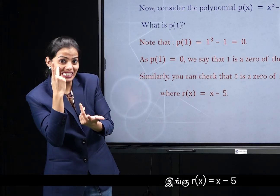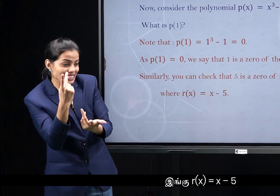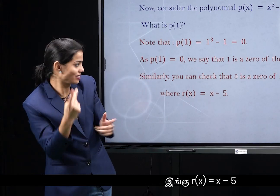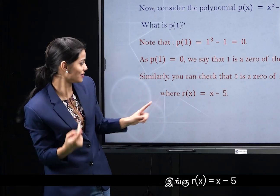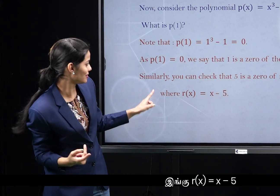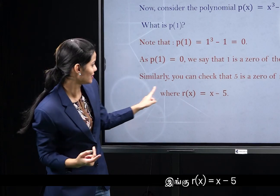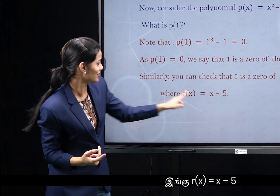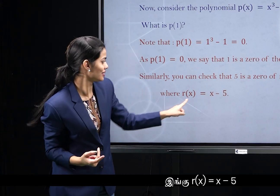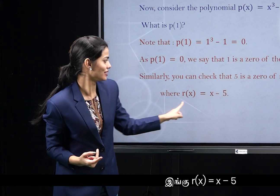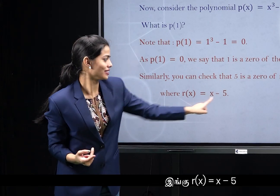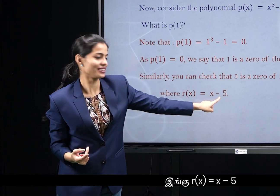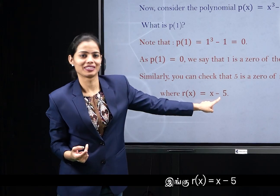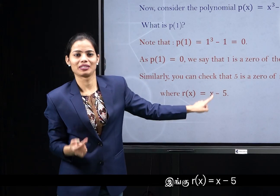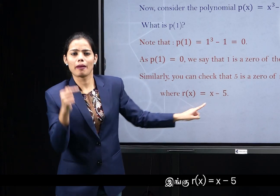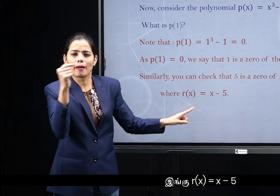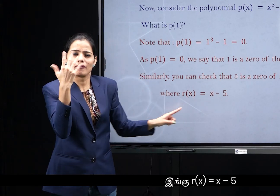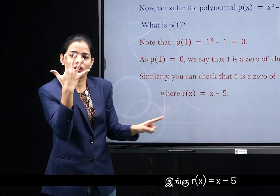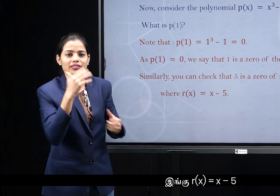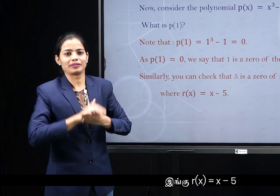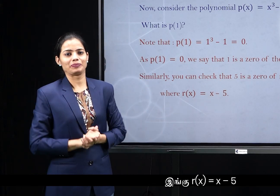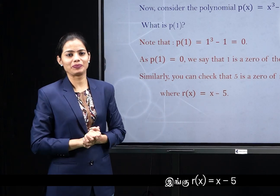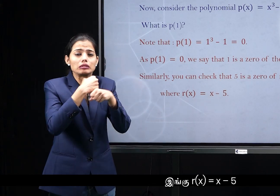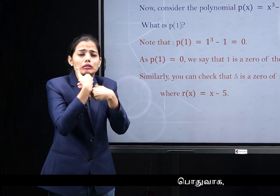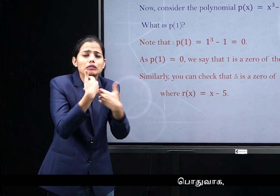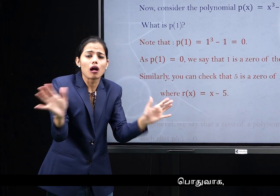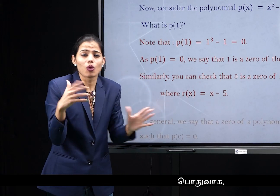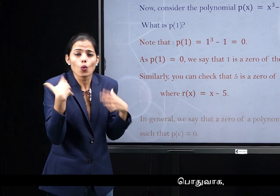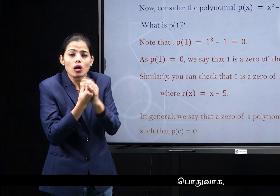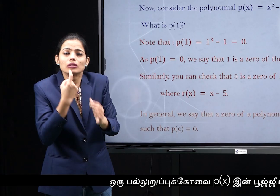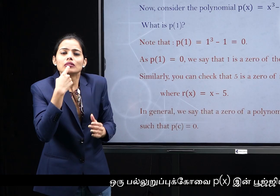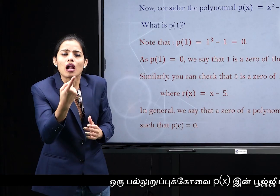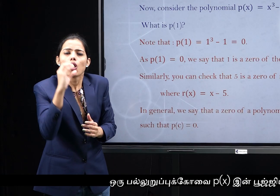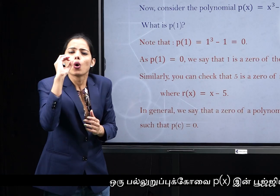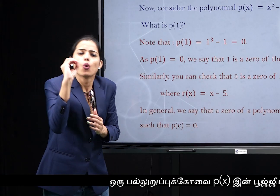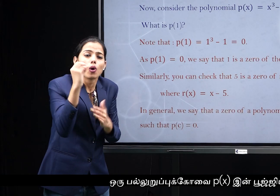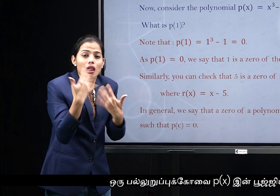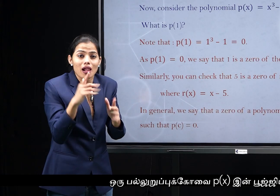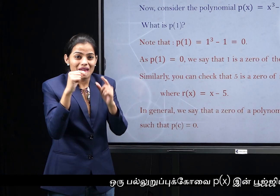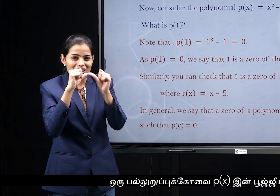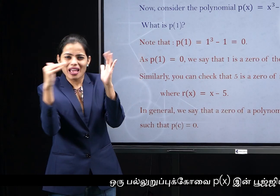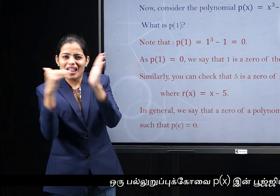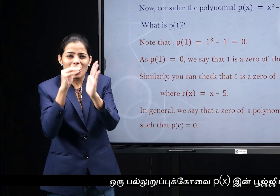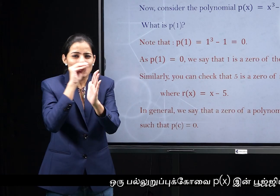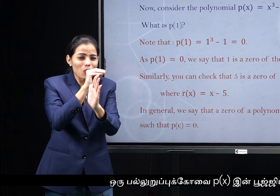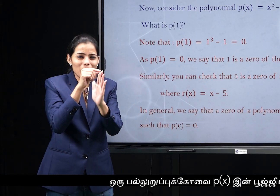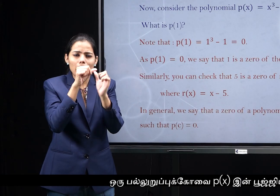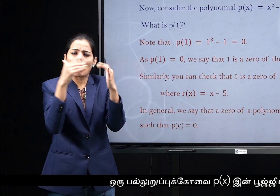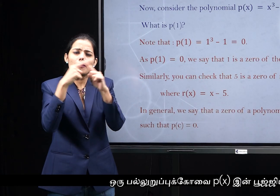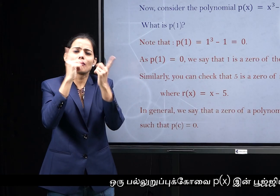எக்ஸ் சமன் எக்ஸ் 5. பொதுவாக ஒரு பல்லுறுப்புக்கோவை இப் எக்ஸ் இன் 0